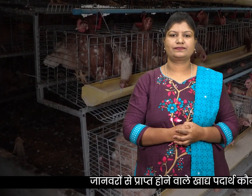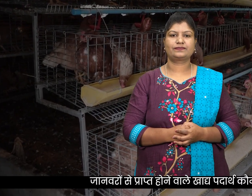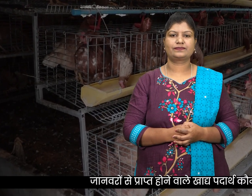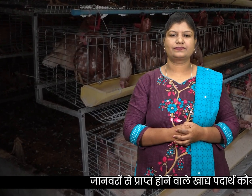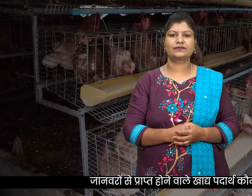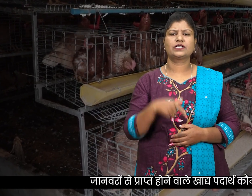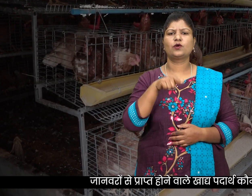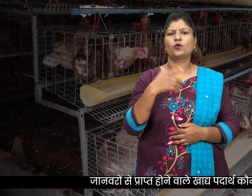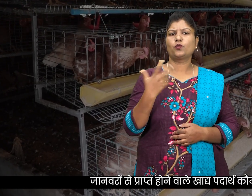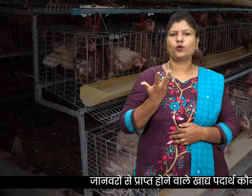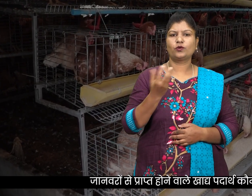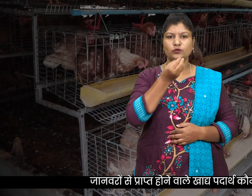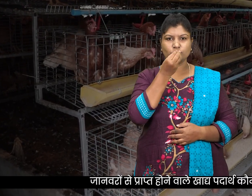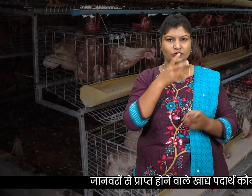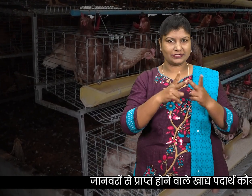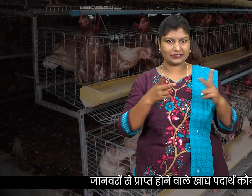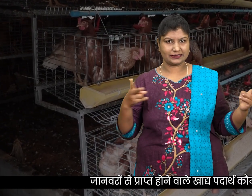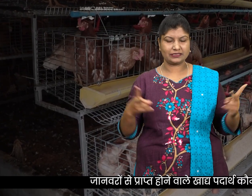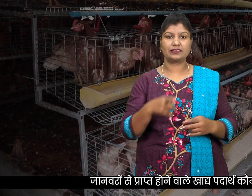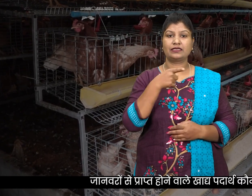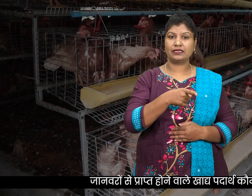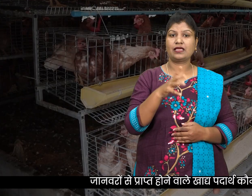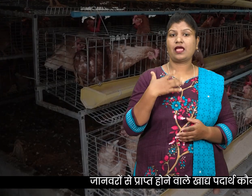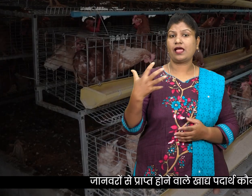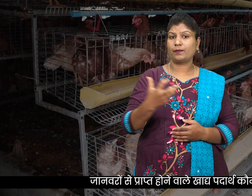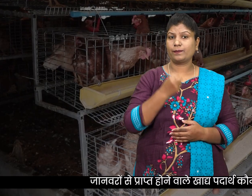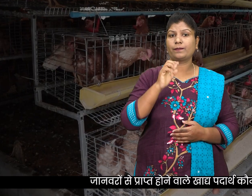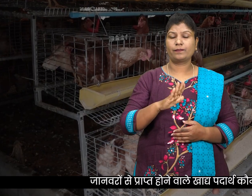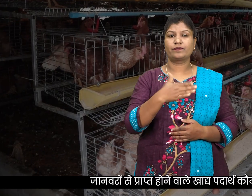जानवरों से प्राप्त होने वाले खाद्य पदार्थ कौन से हैं?